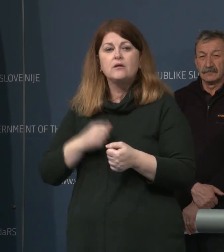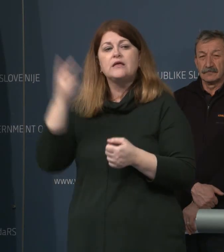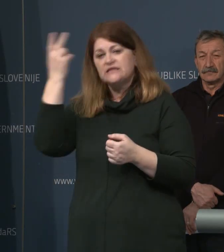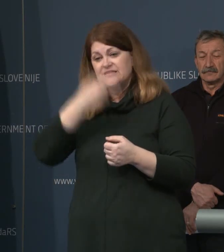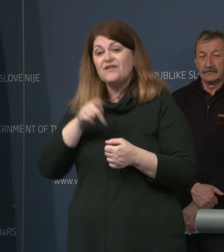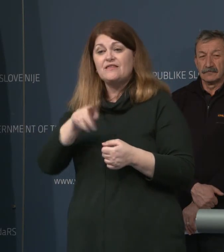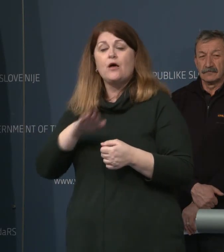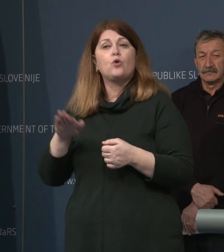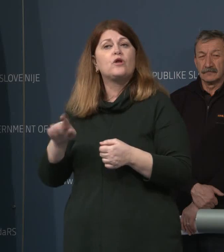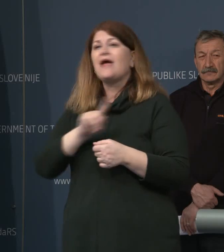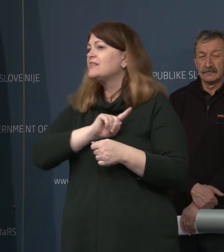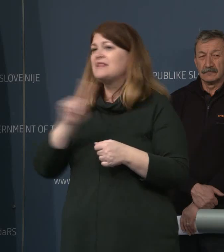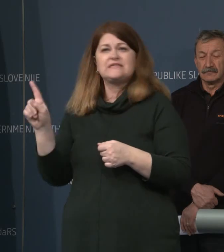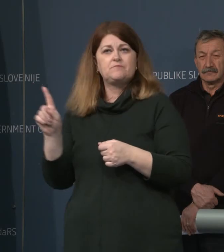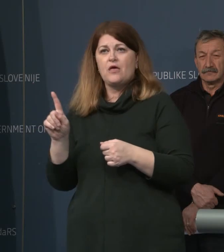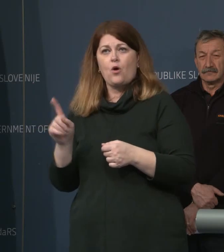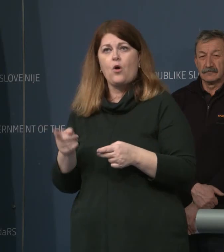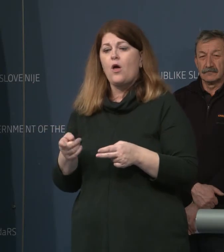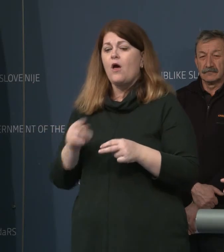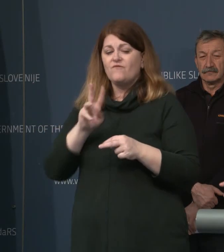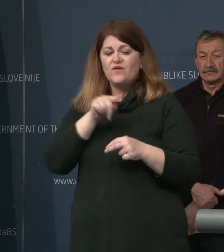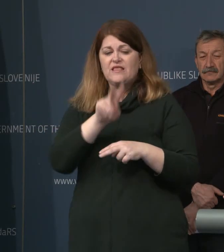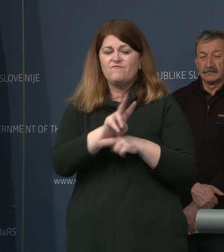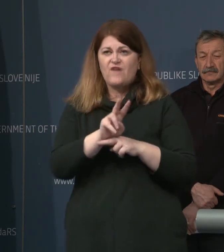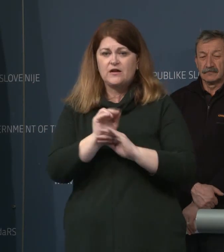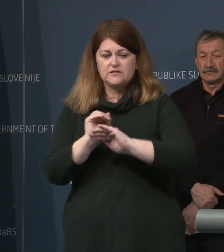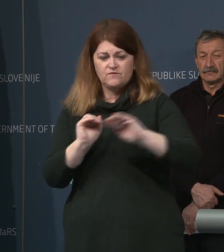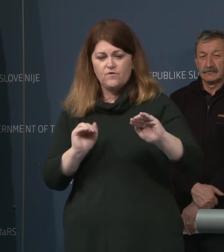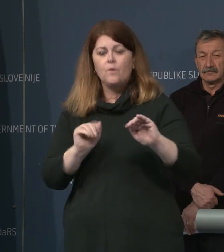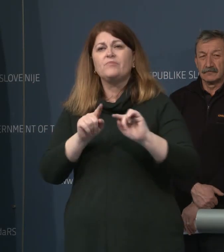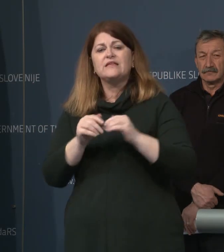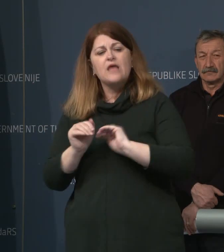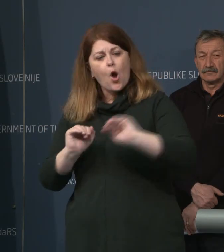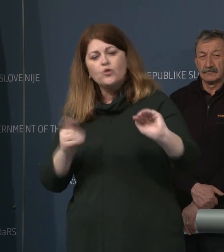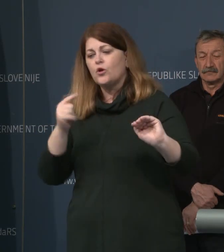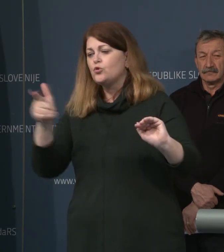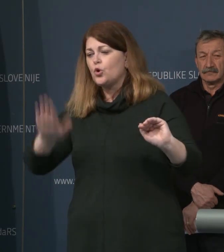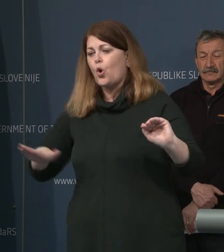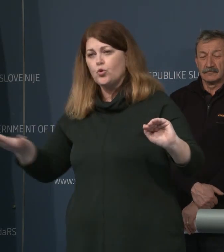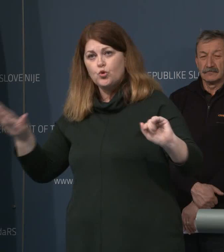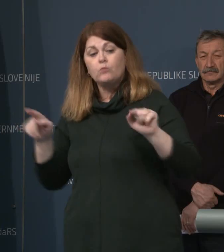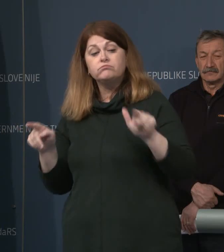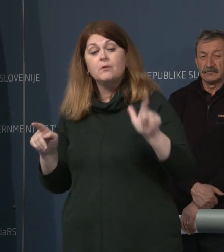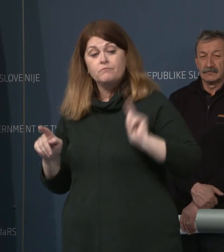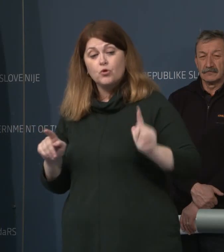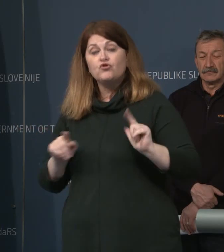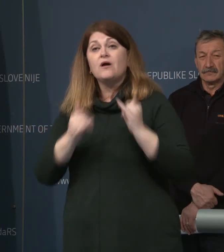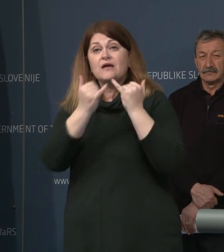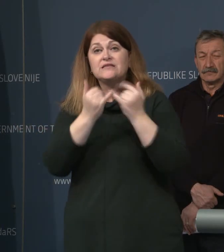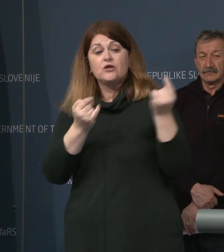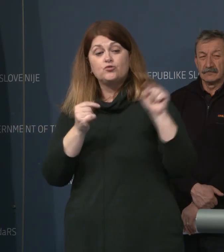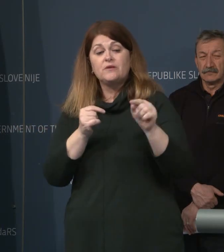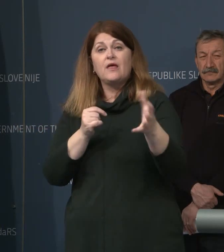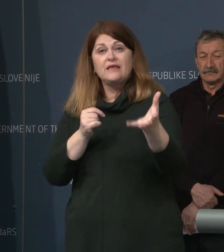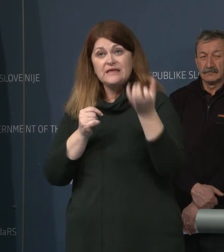taki otroci ne smejo biti v tem varstvu, da se jih pač oddali od drugih otrok, da počakajo, da pride eden od staršev